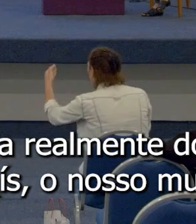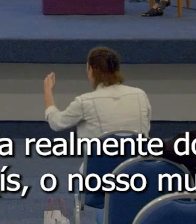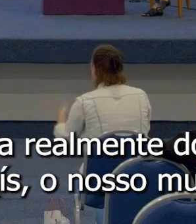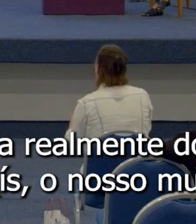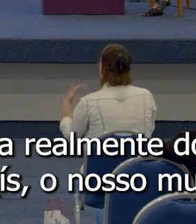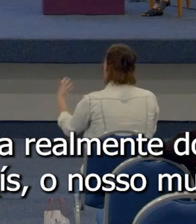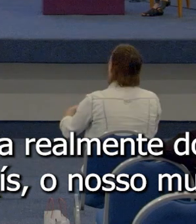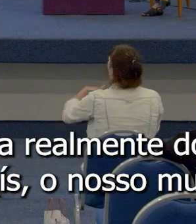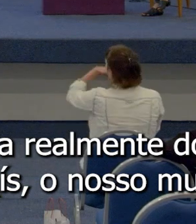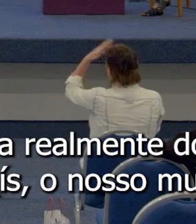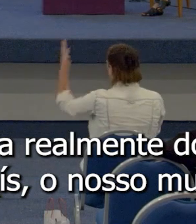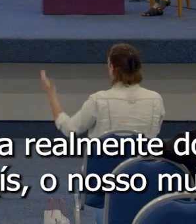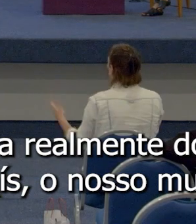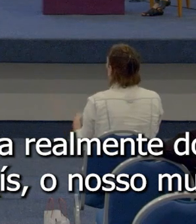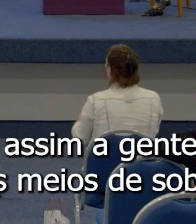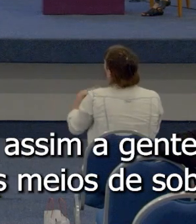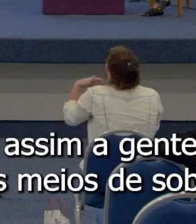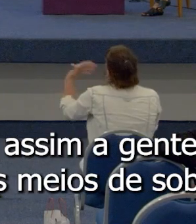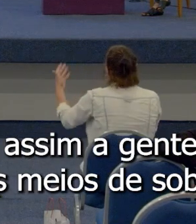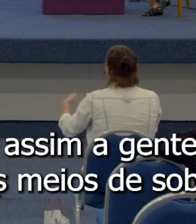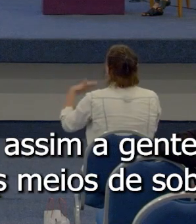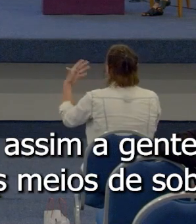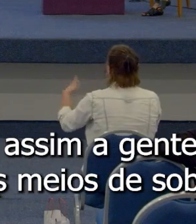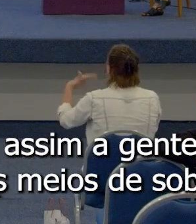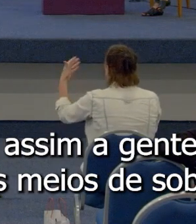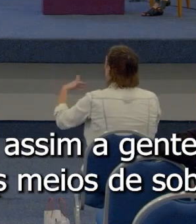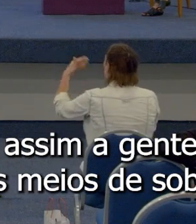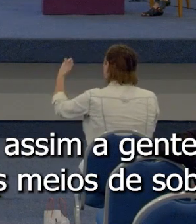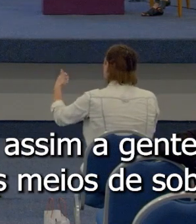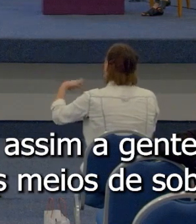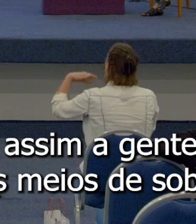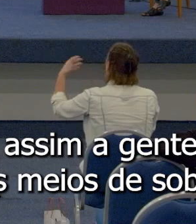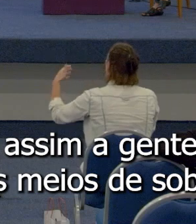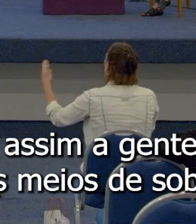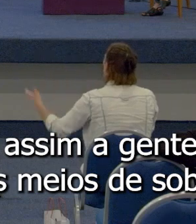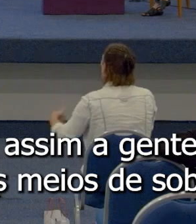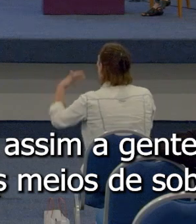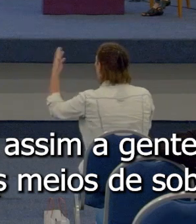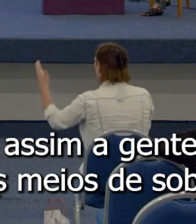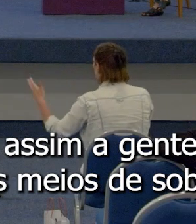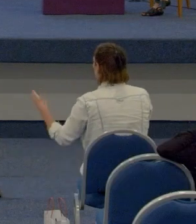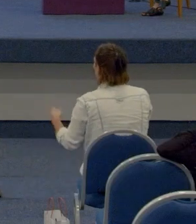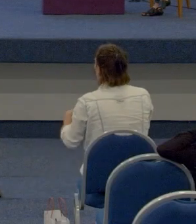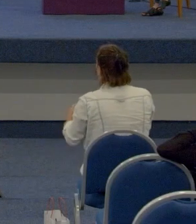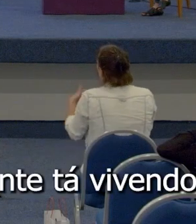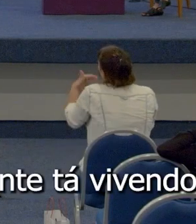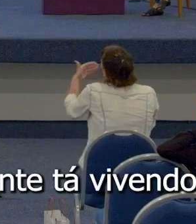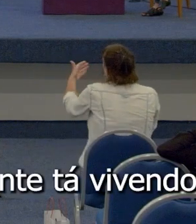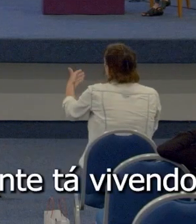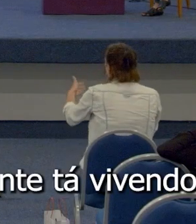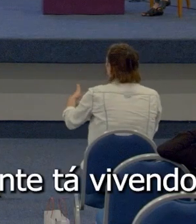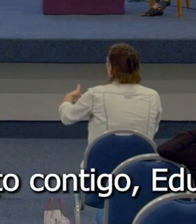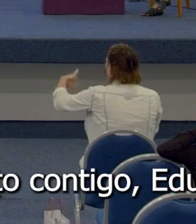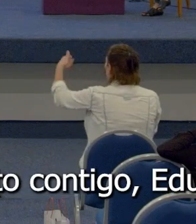nossa política, o nosso país, o nosso mundo, porque eu acho que só assim também a gente vai encontrar realmente outros meios de sobreviver a tudo